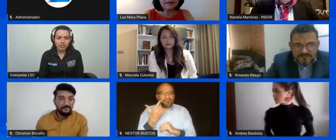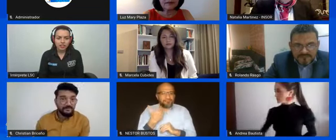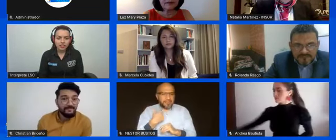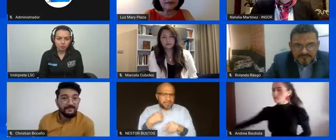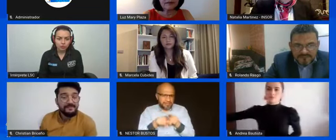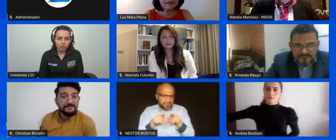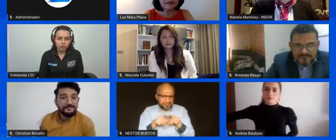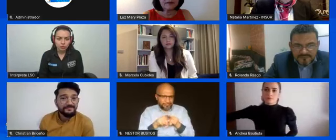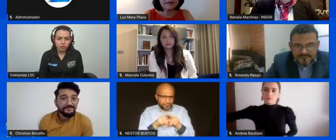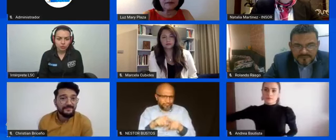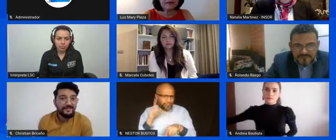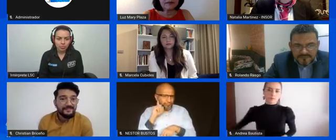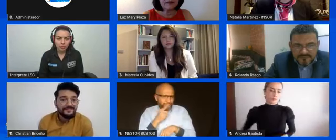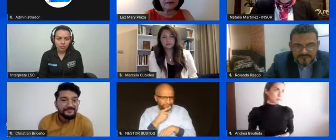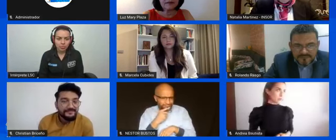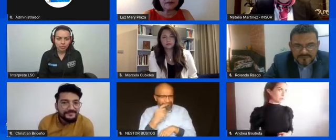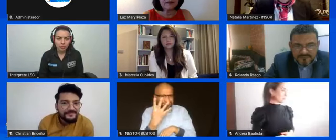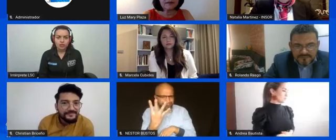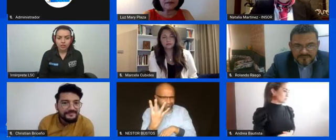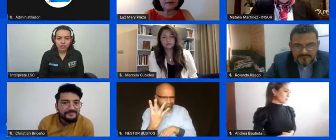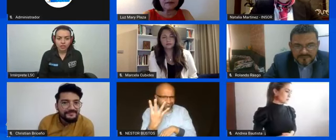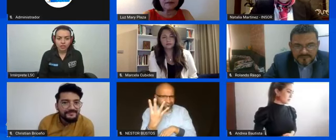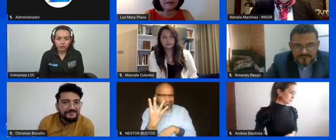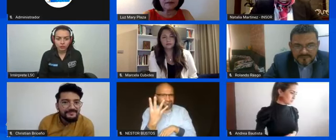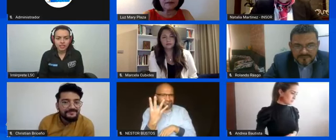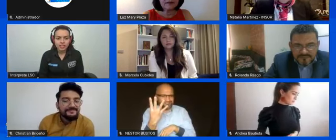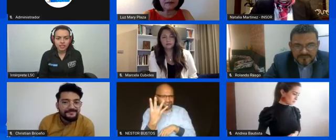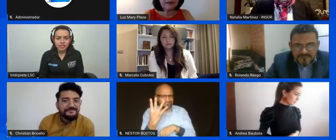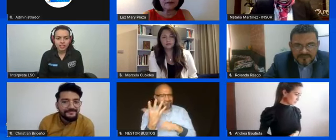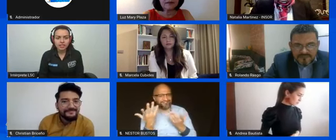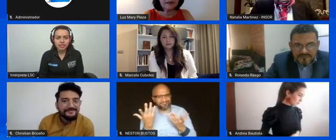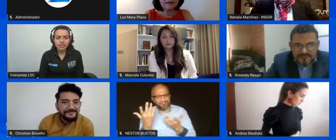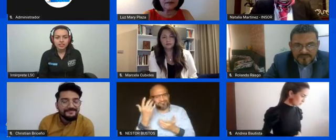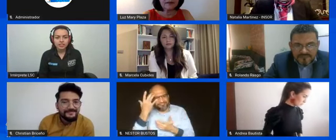Bustos. Soy una persona con sordera profunda.